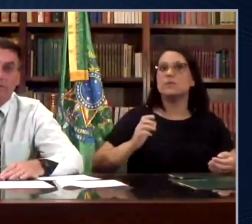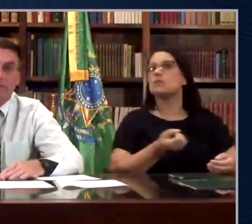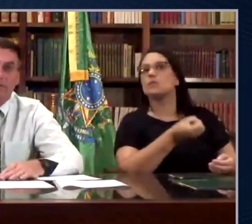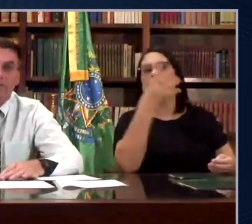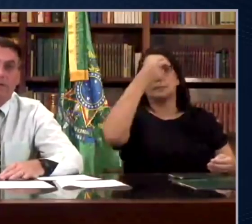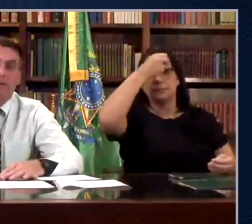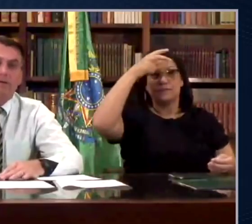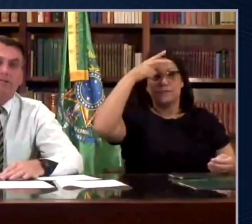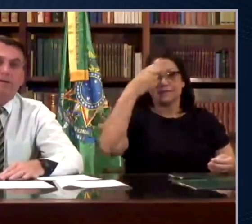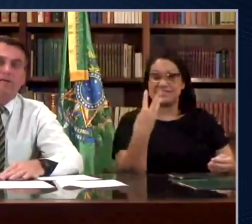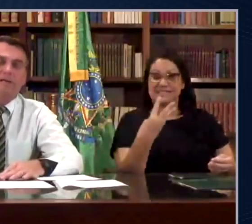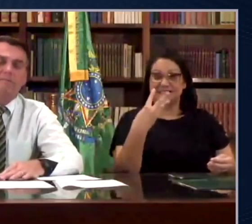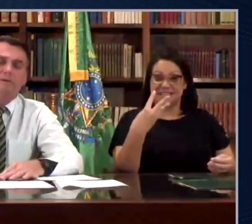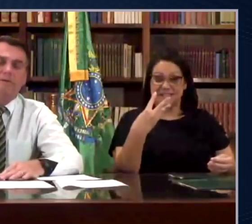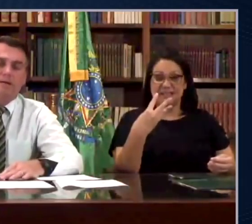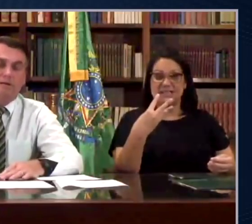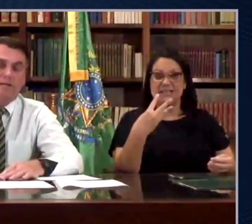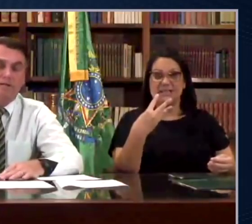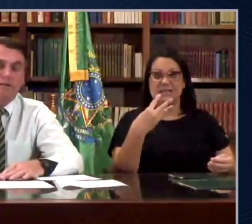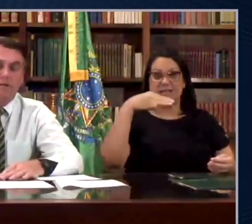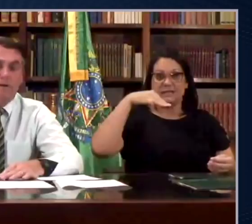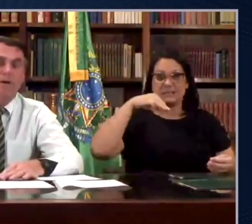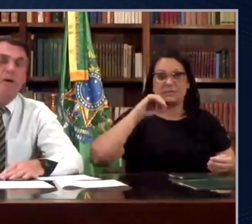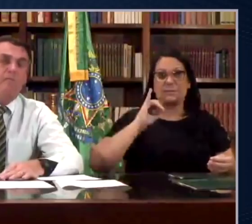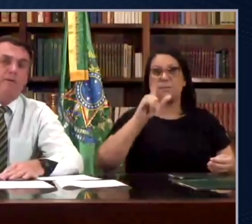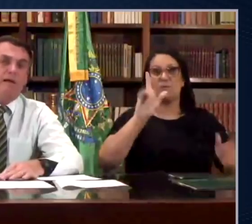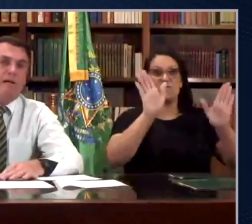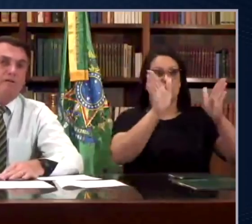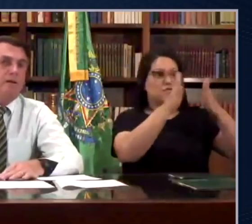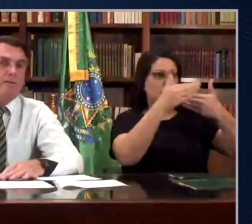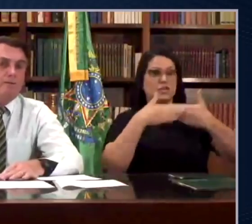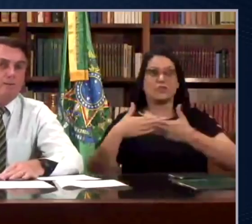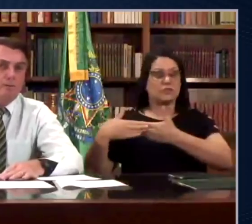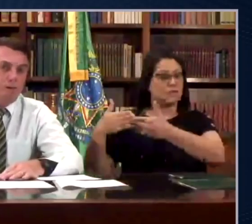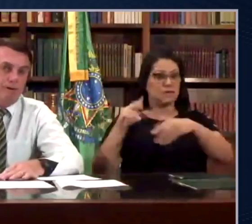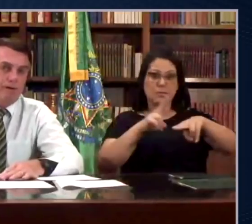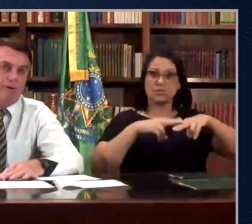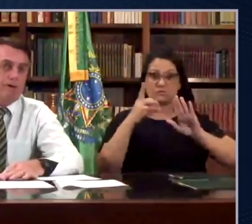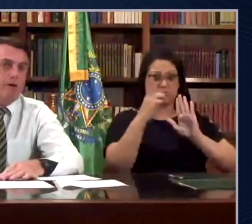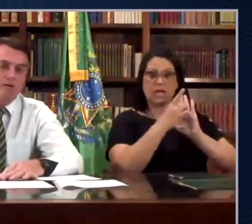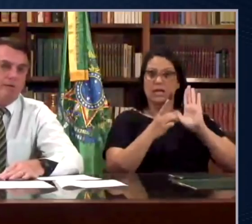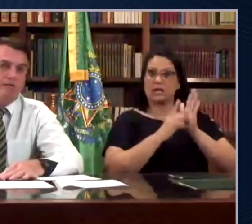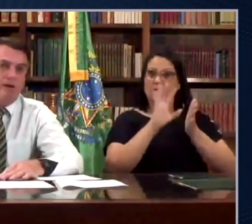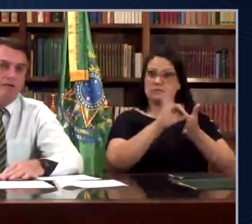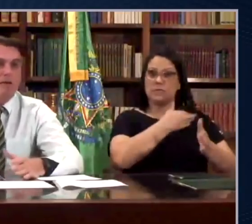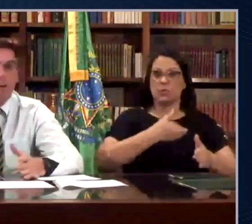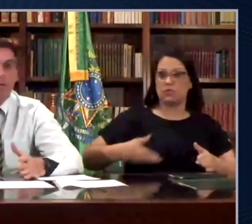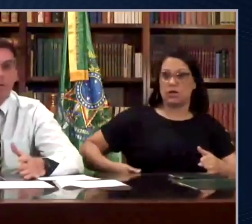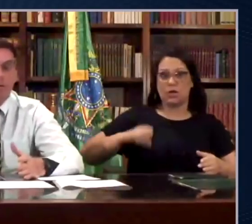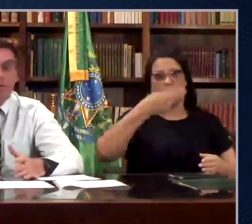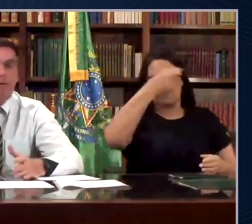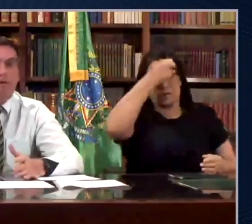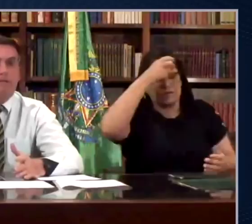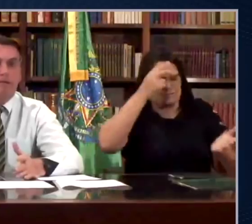mil prefeituras, 3 mil casas lotéricas fechadas no Brasil por decretos de governadores ou de prefeitos.